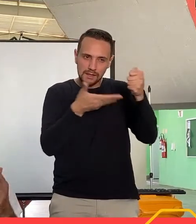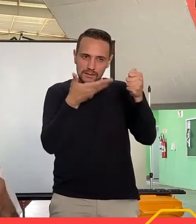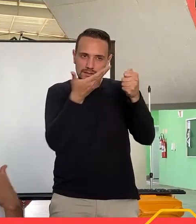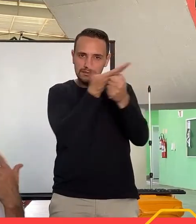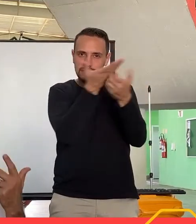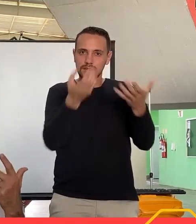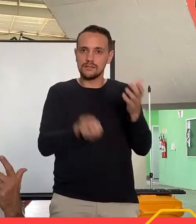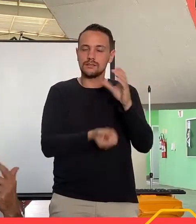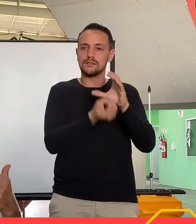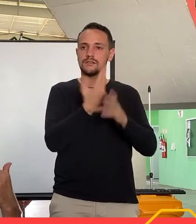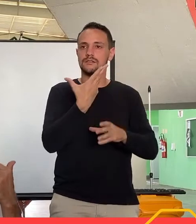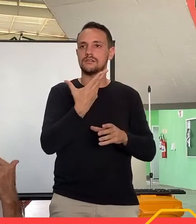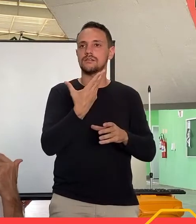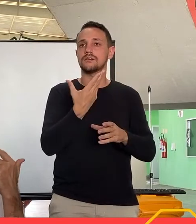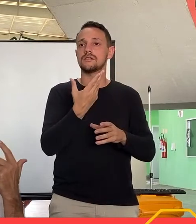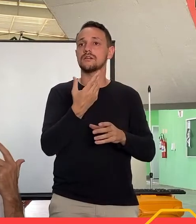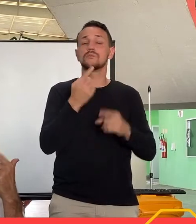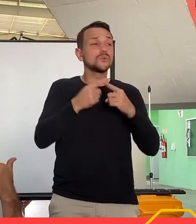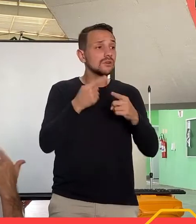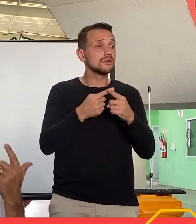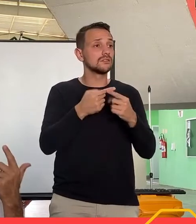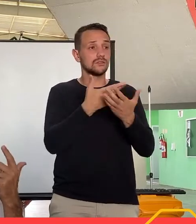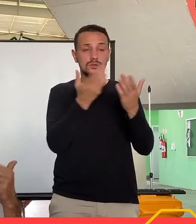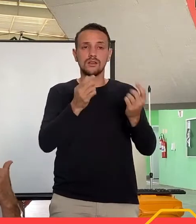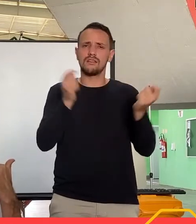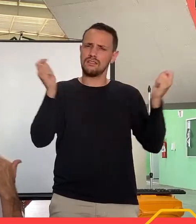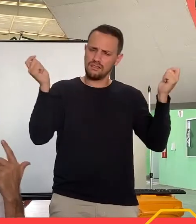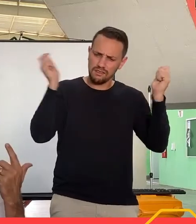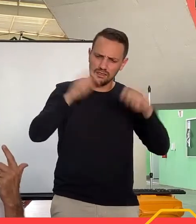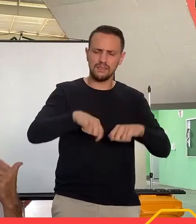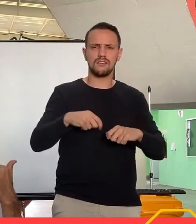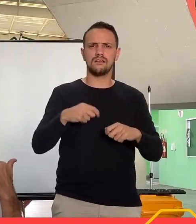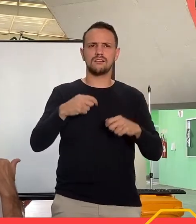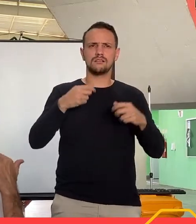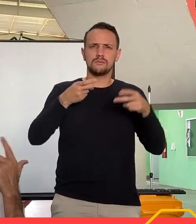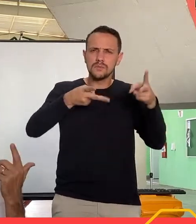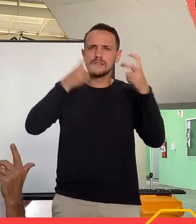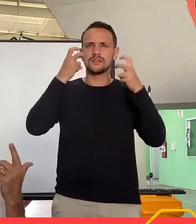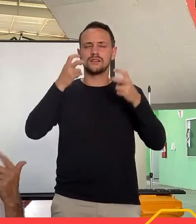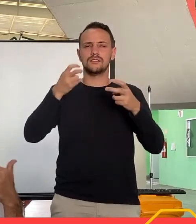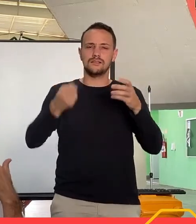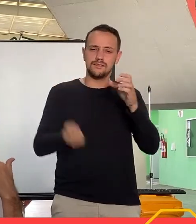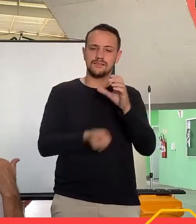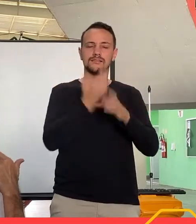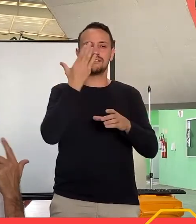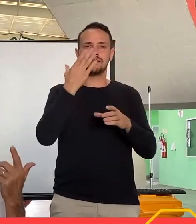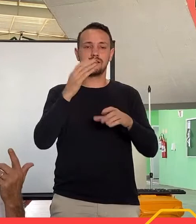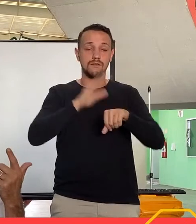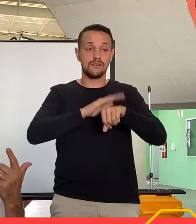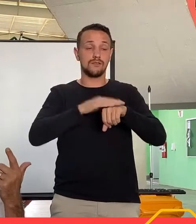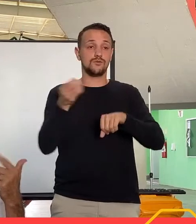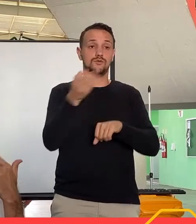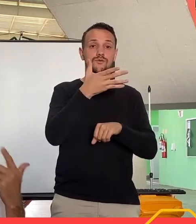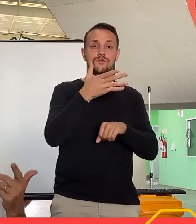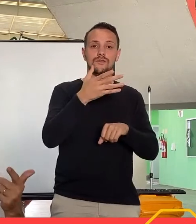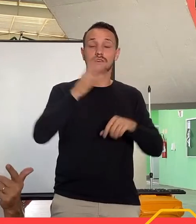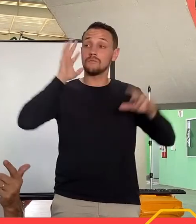espécie, que é a nossa possibilidade de criação, de percepção, de imaginação,